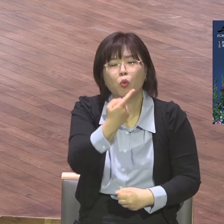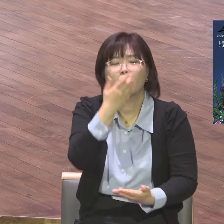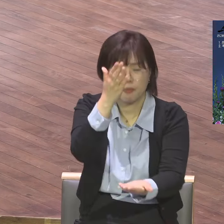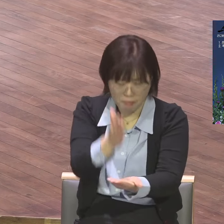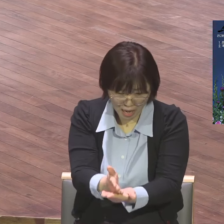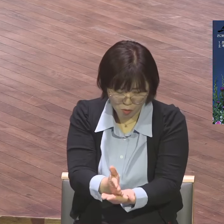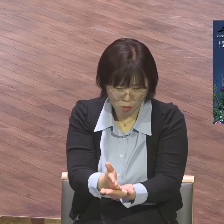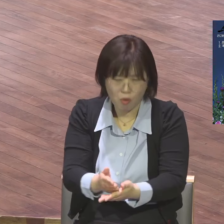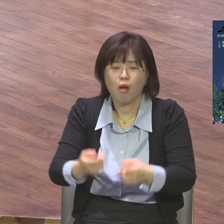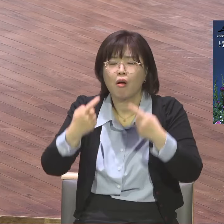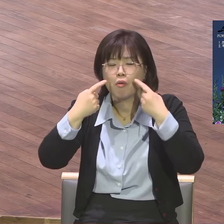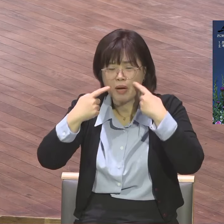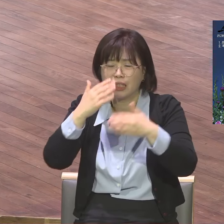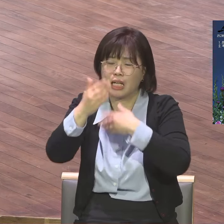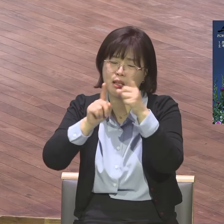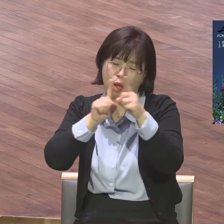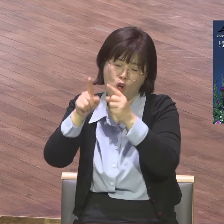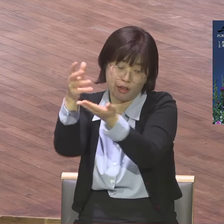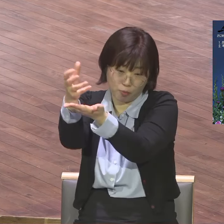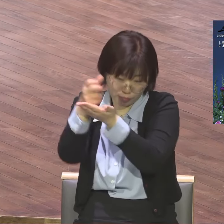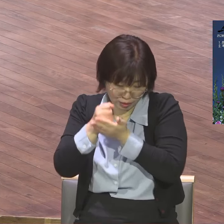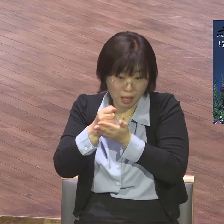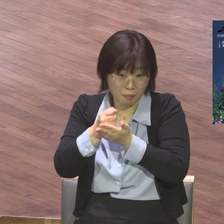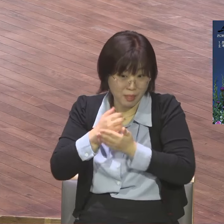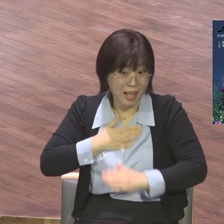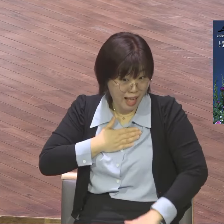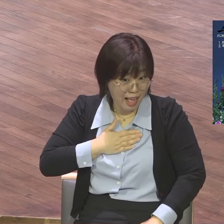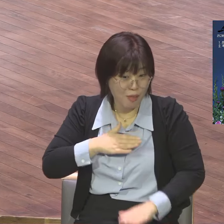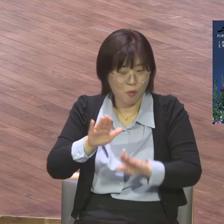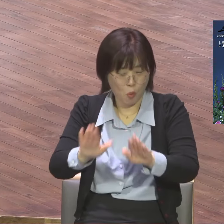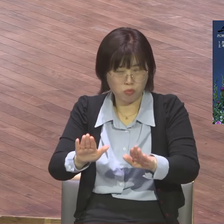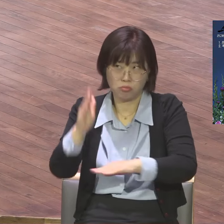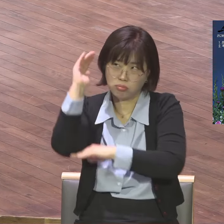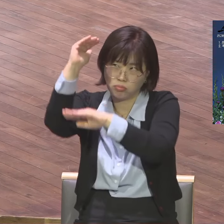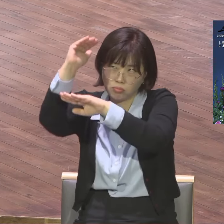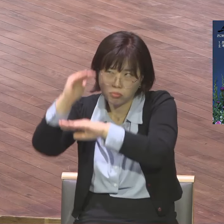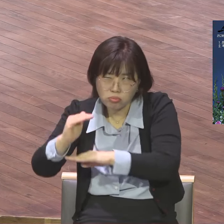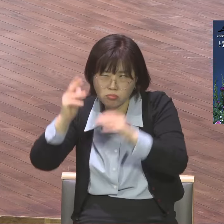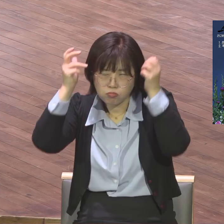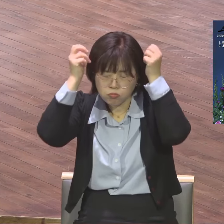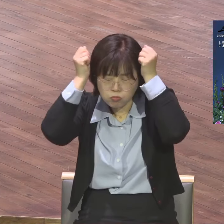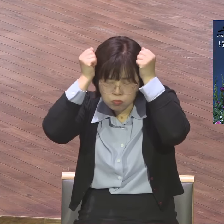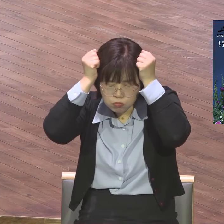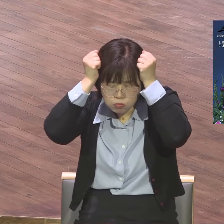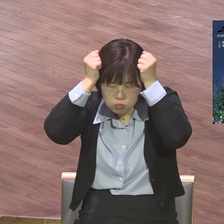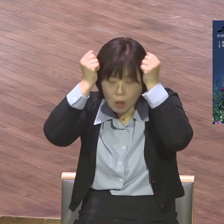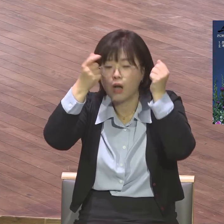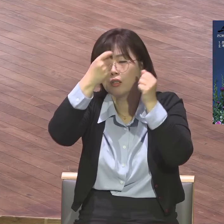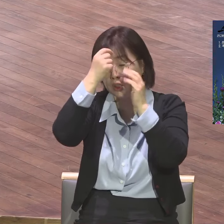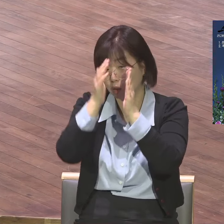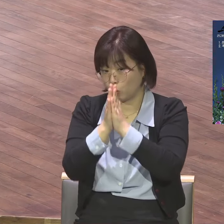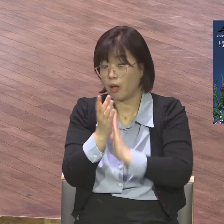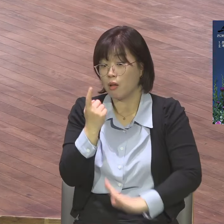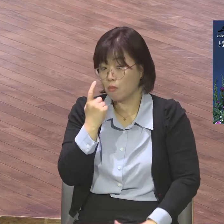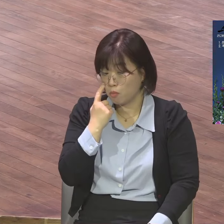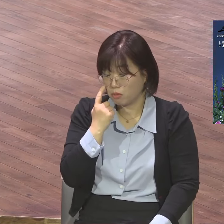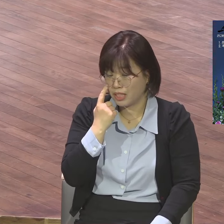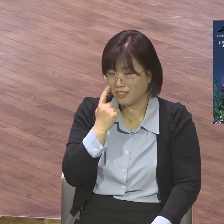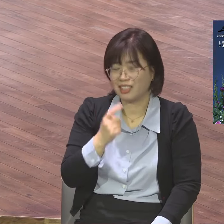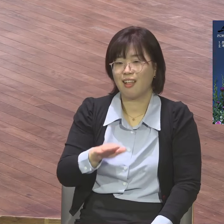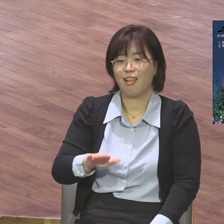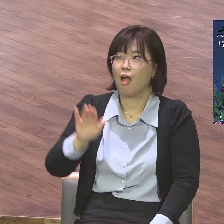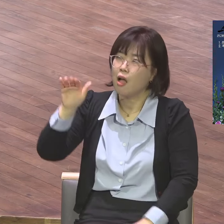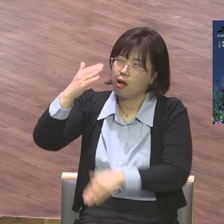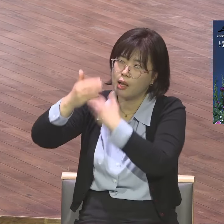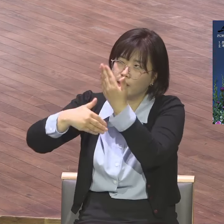주님으로 축복합니다. 자, 주신 말씀 붙잡고 기도합시다. 하나님께 간절한 마음, 하나님 나의 견고한 망대를 세우는 삶이 되게